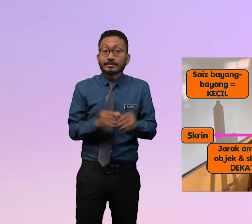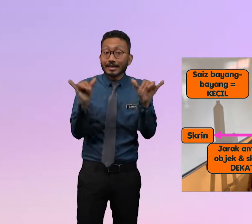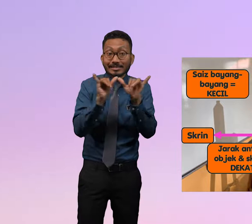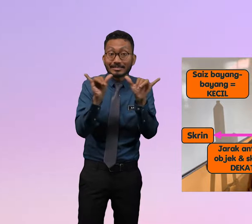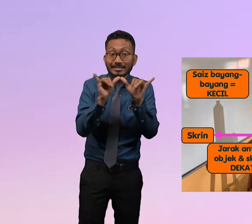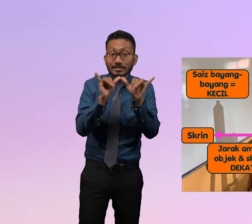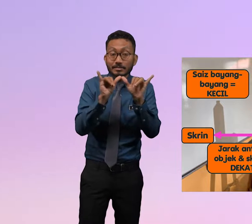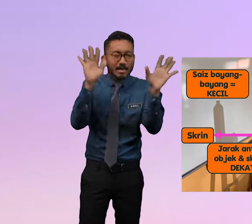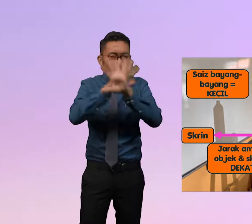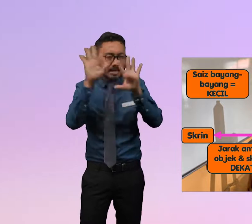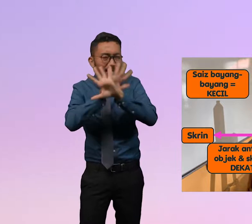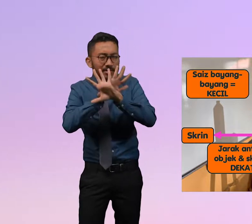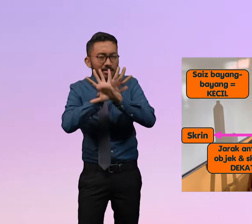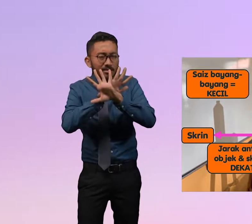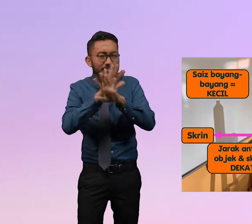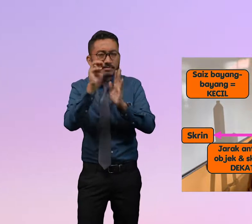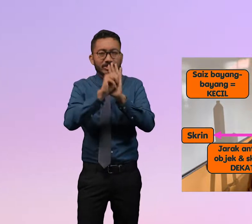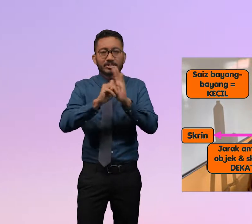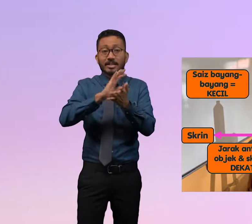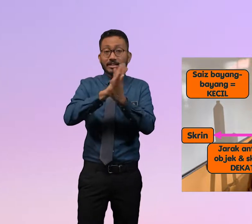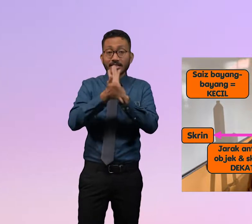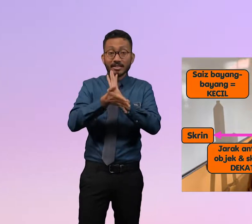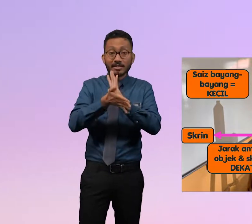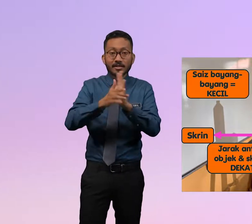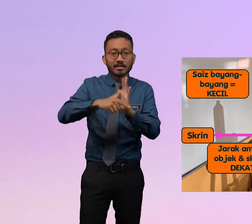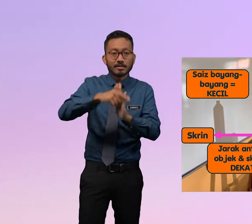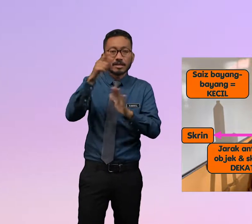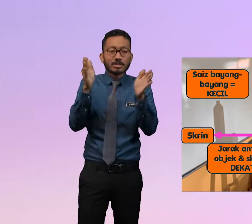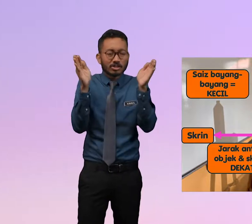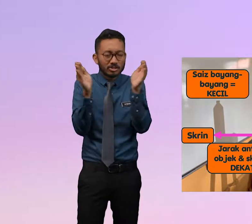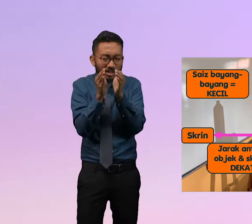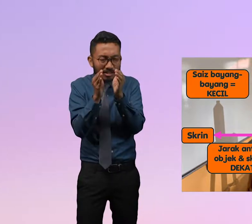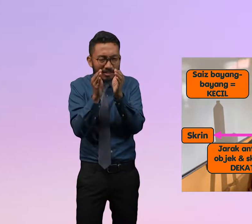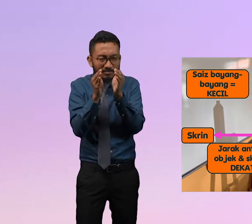Dan bayar-bayar menjadi lebih kecil.